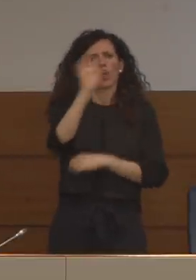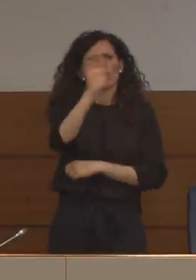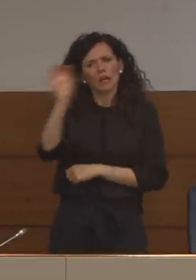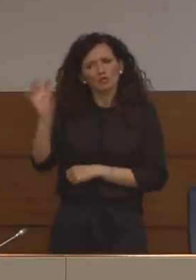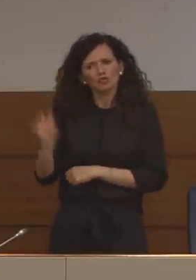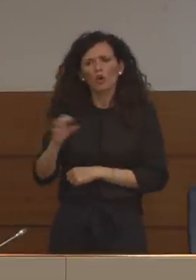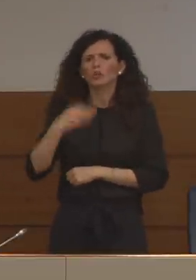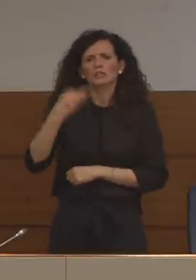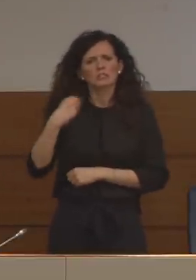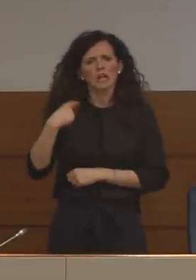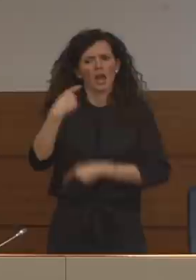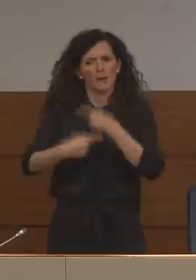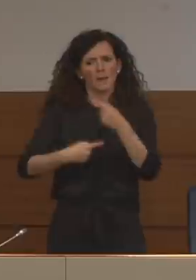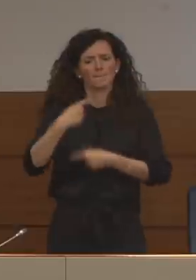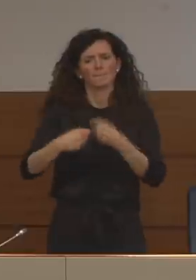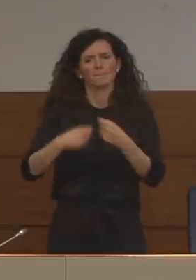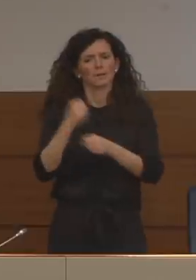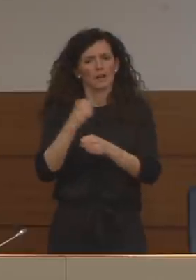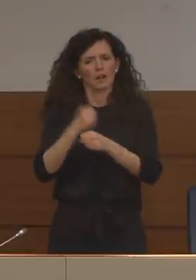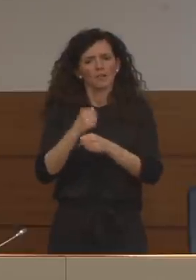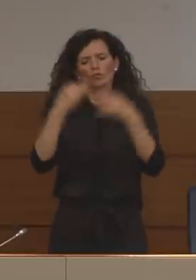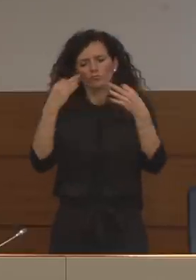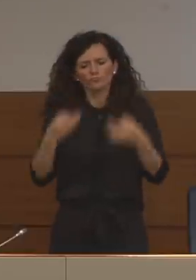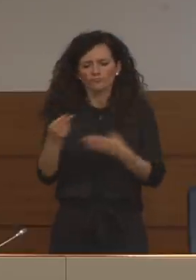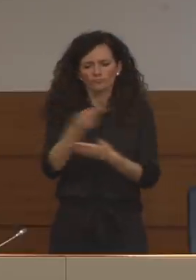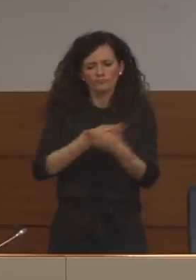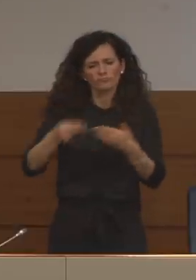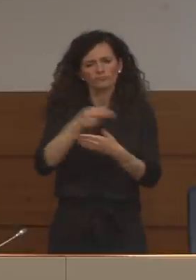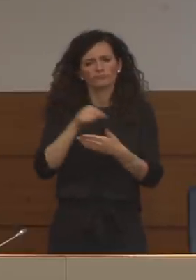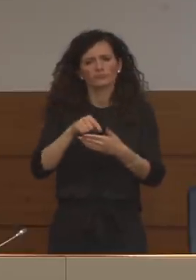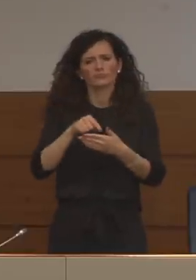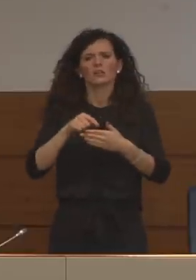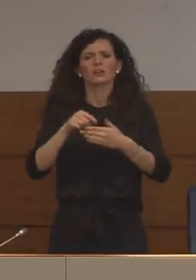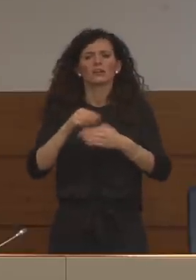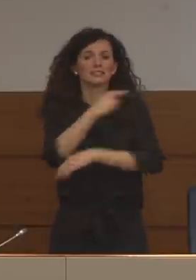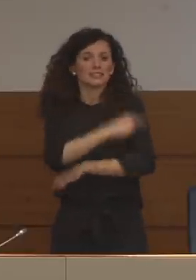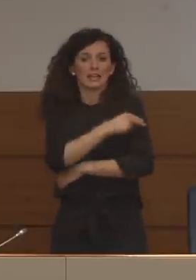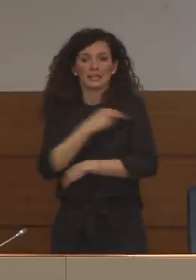sta portando avanti nell'ambito della pianificazione sanitaria